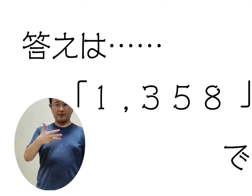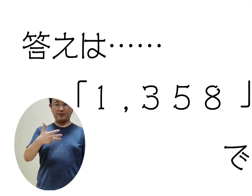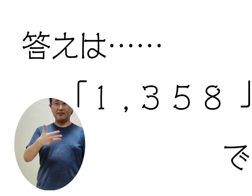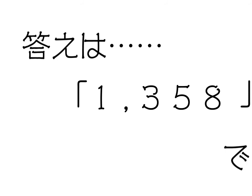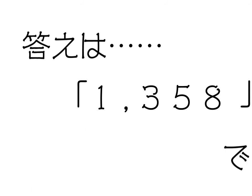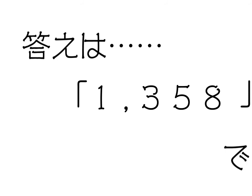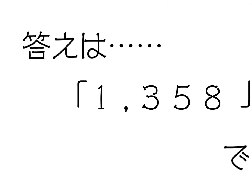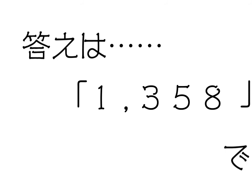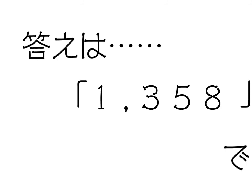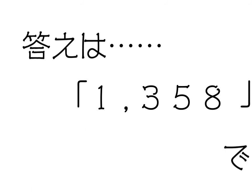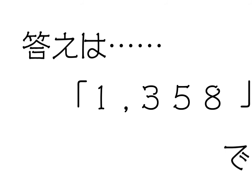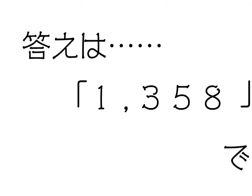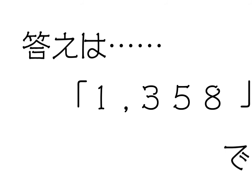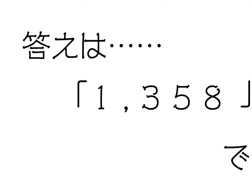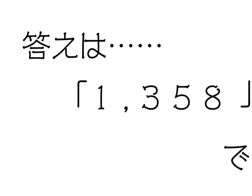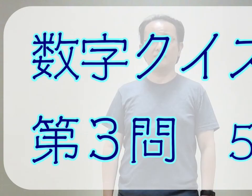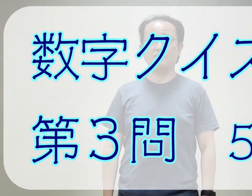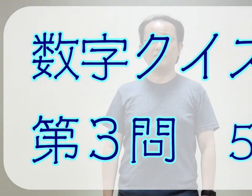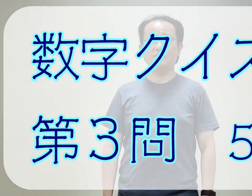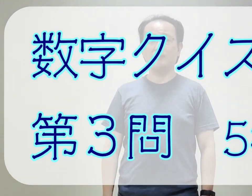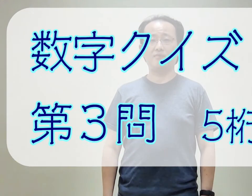1358でした。